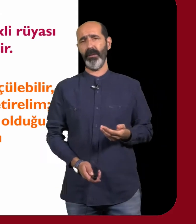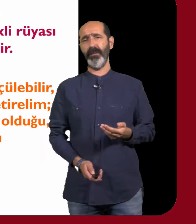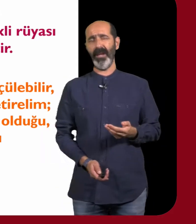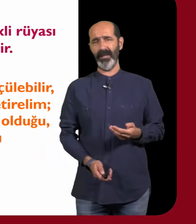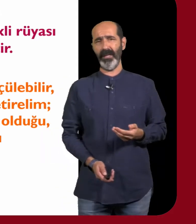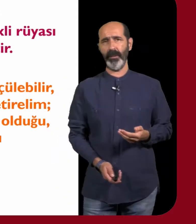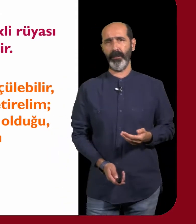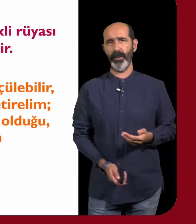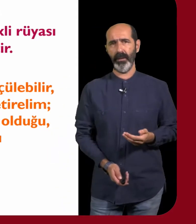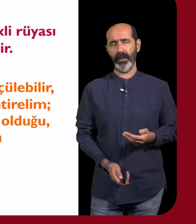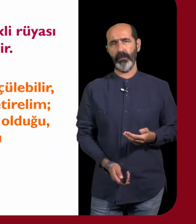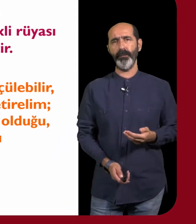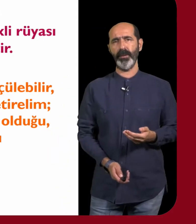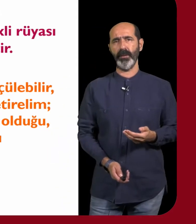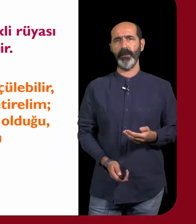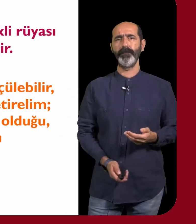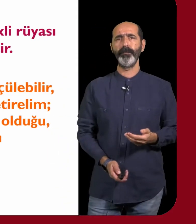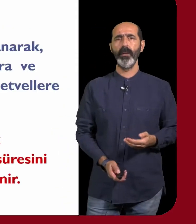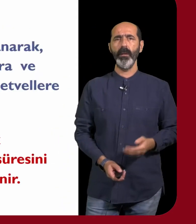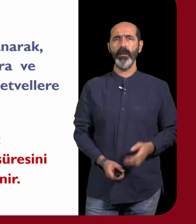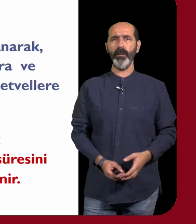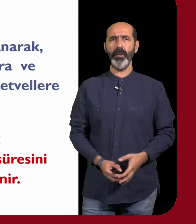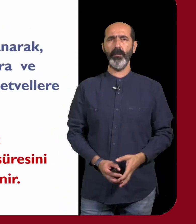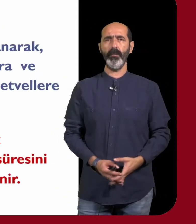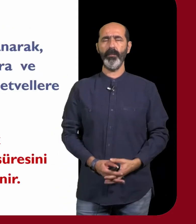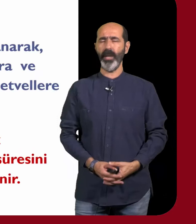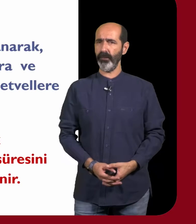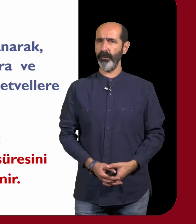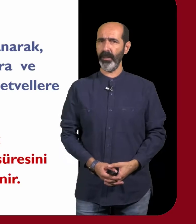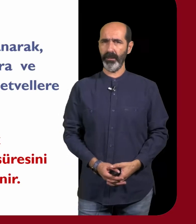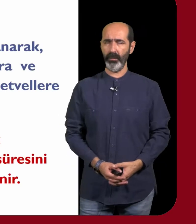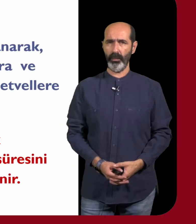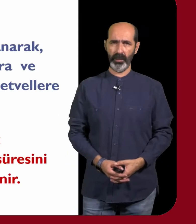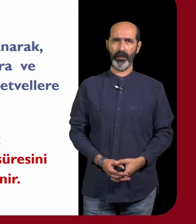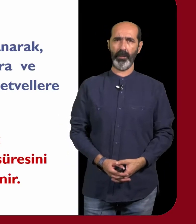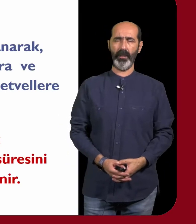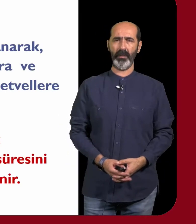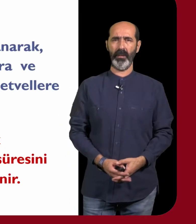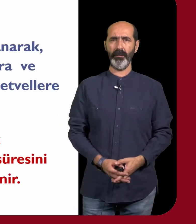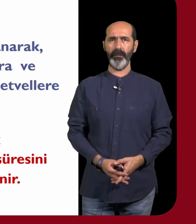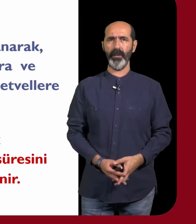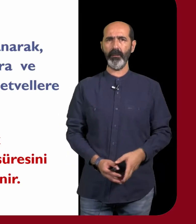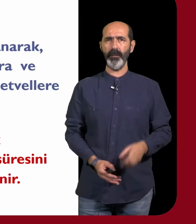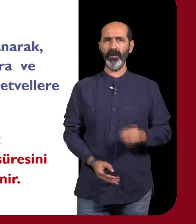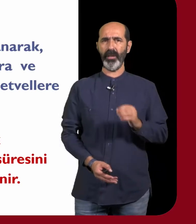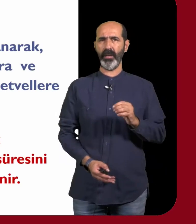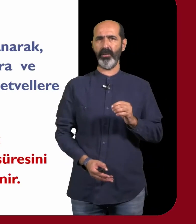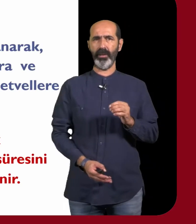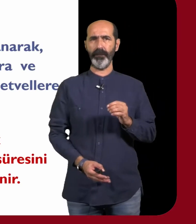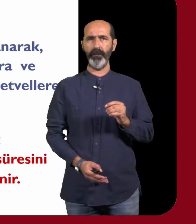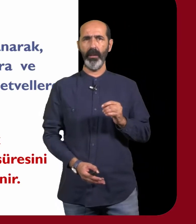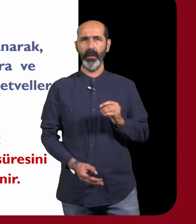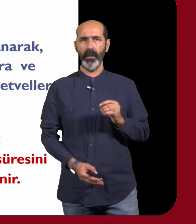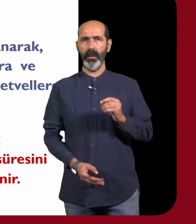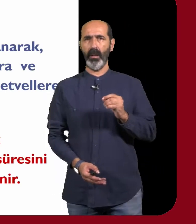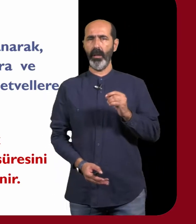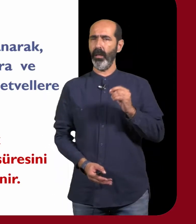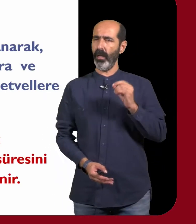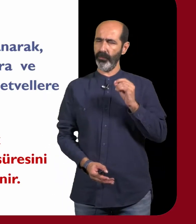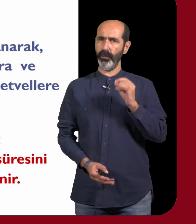bir değerlendirme yapar Egon taranır tabi takvim nedir ona da bakmak lazım takvim deyince Arkadaşlar